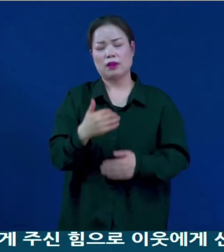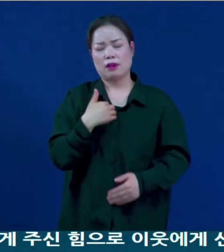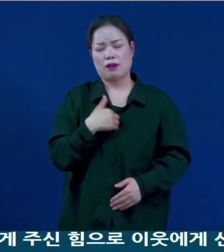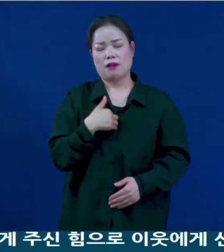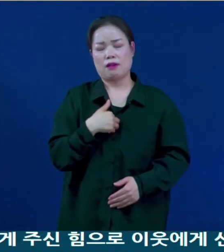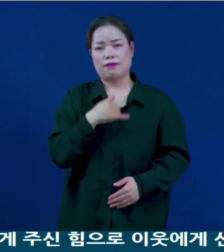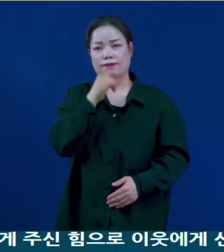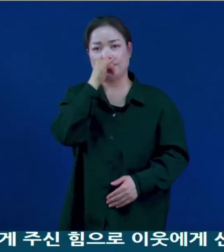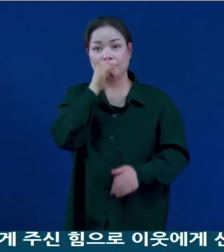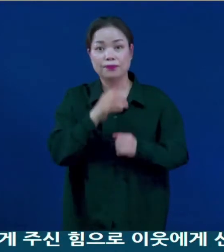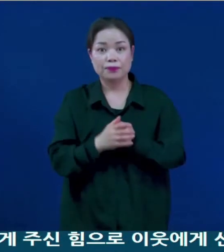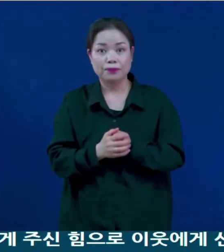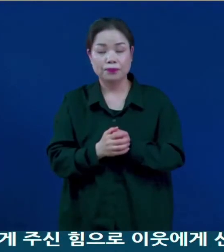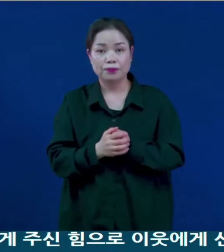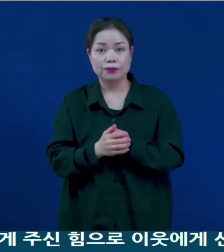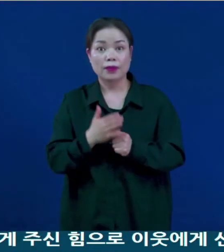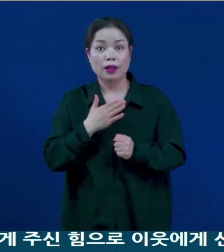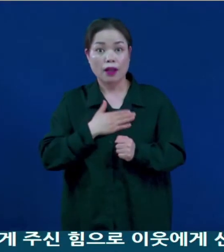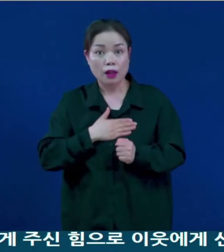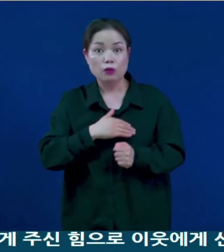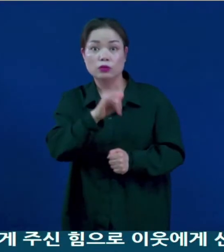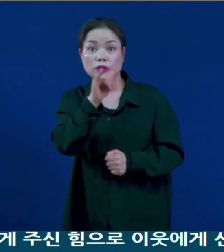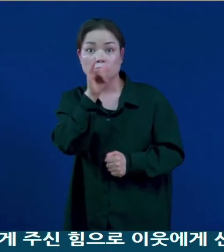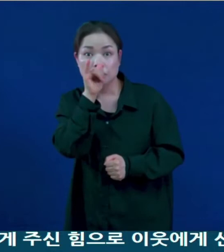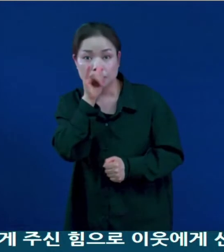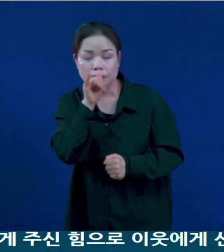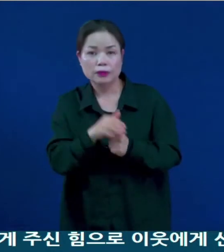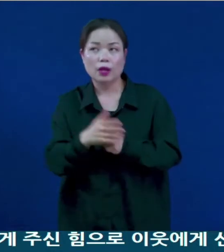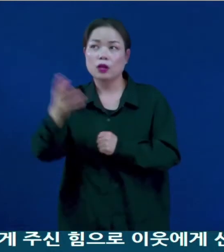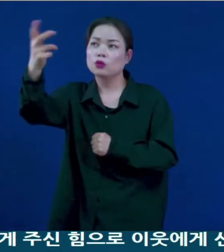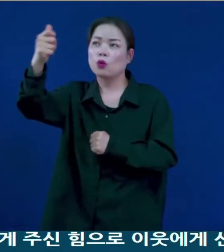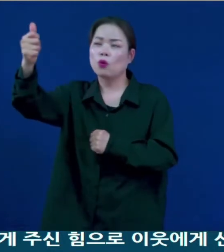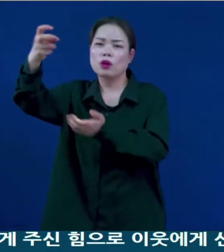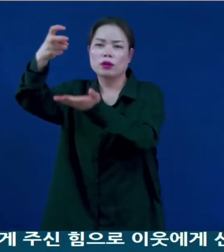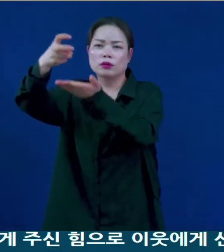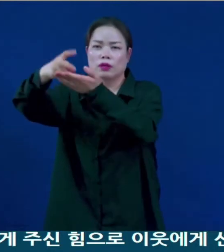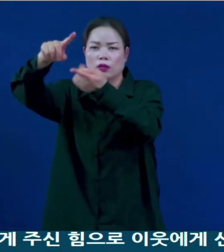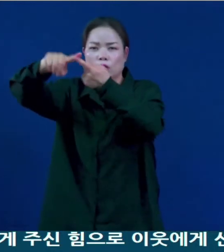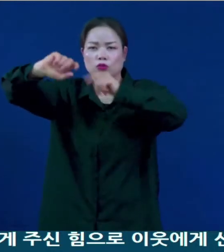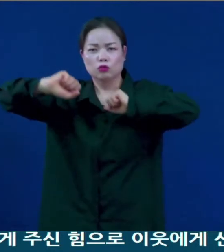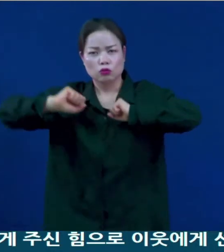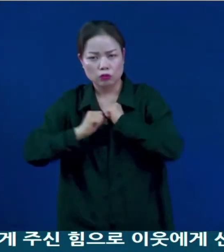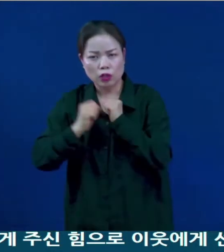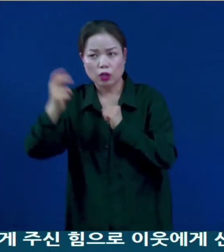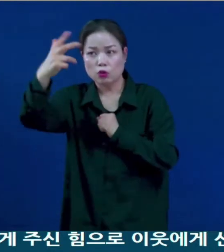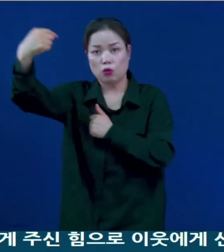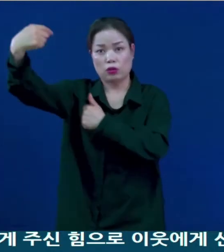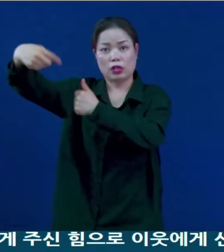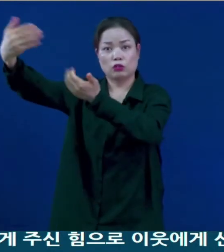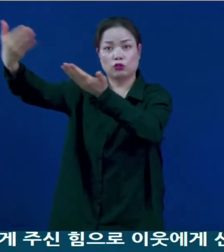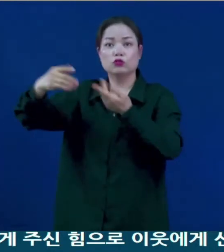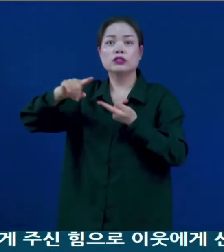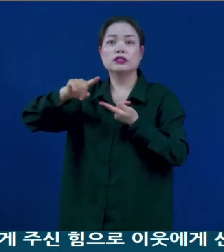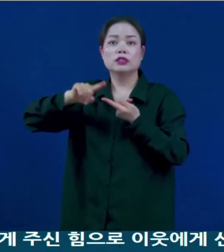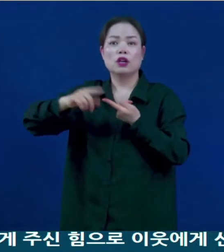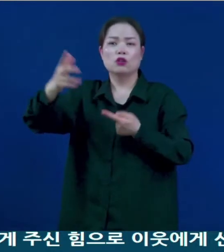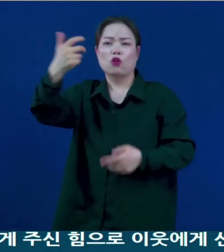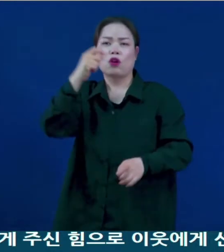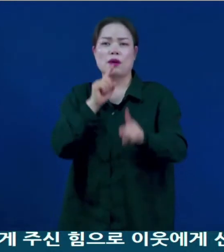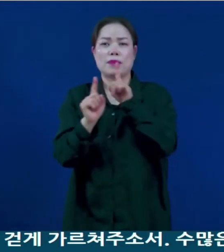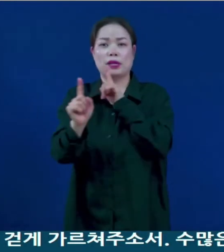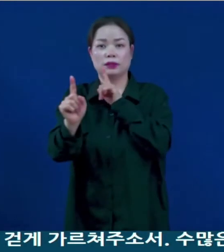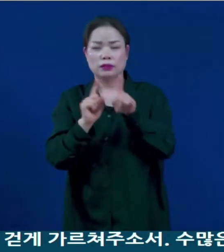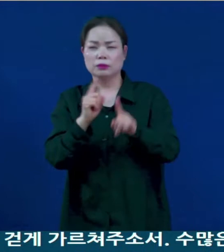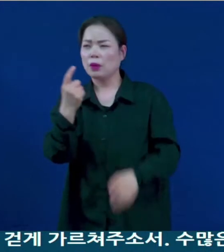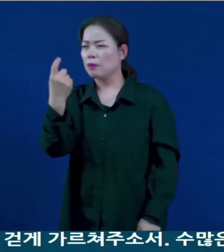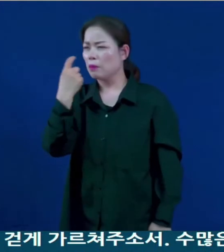있습니다. 알고 있습니다. 여호와의 길에서 걸으려면 여호와께서 가르치시는 여호와의